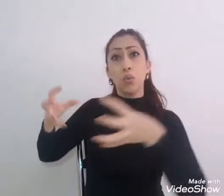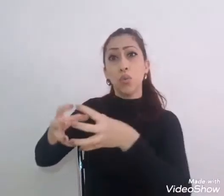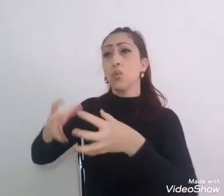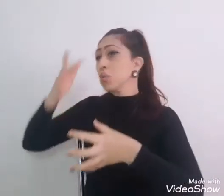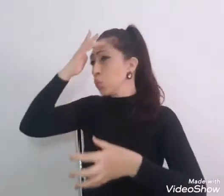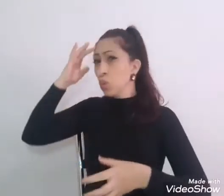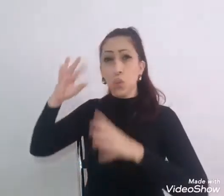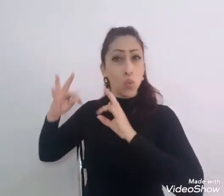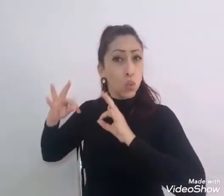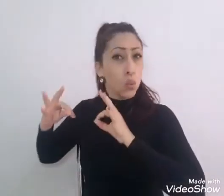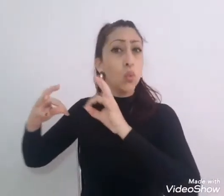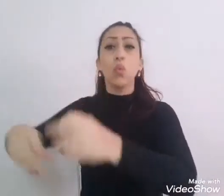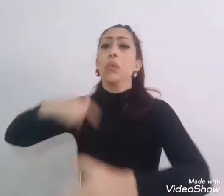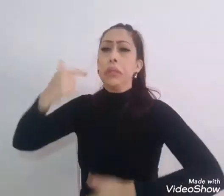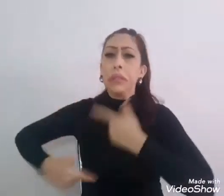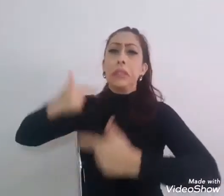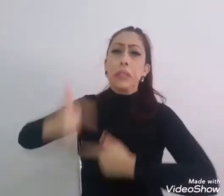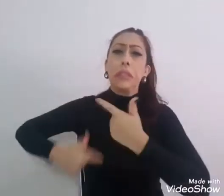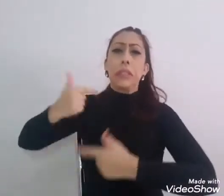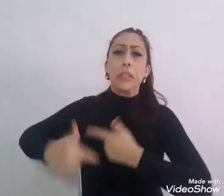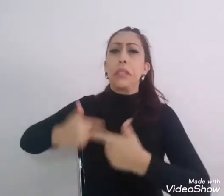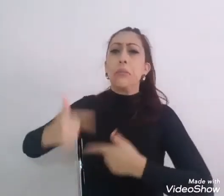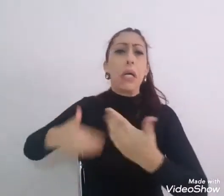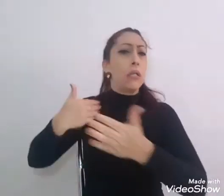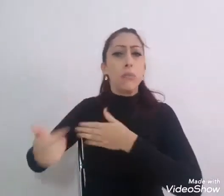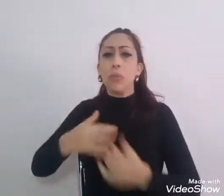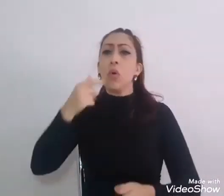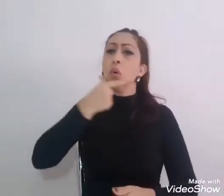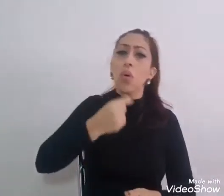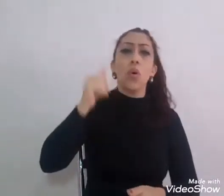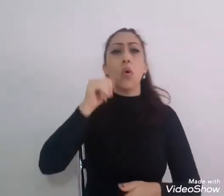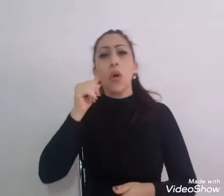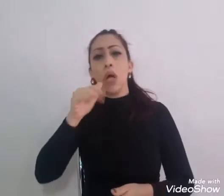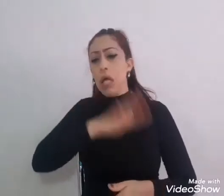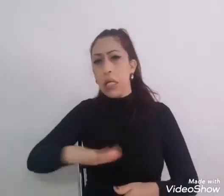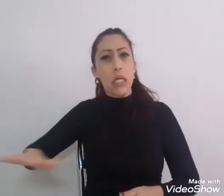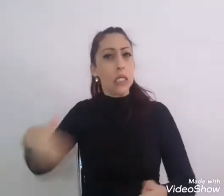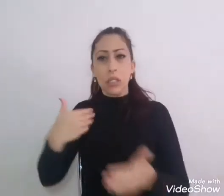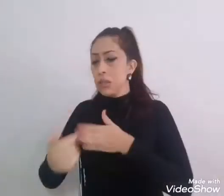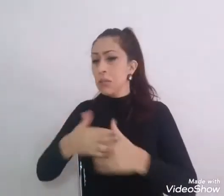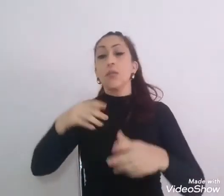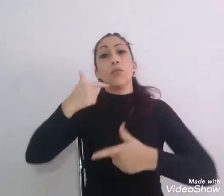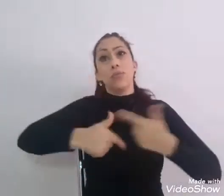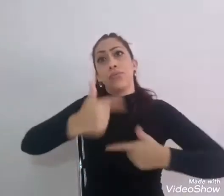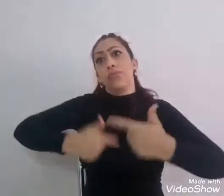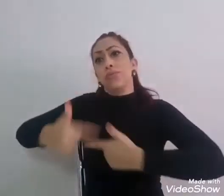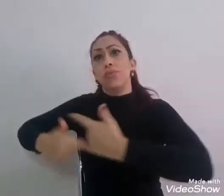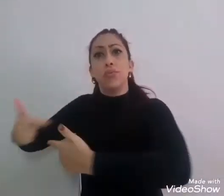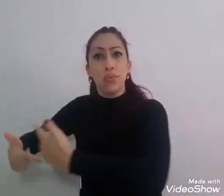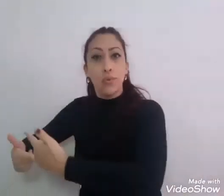de alguns é suficiente. Então, toda aquela gama de pessoas que não vai mais trabalhar na agricultura passa a se